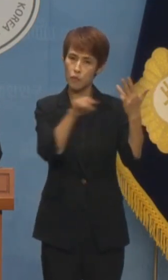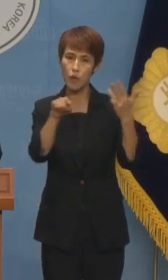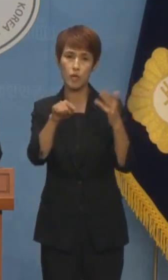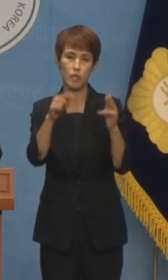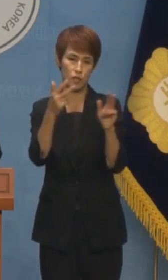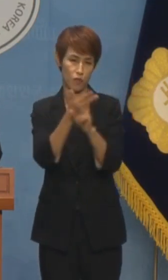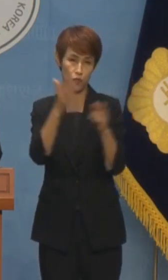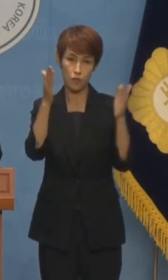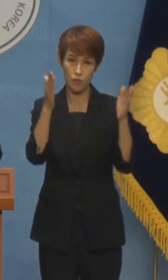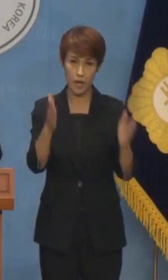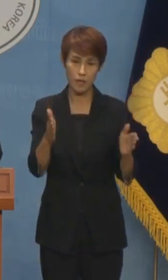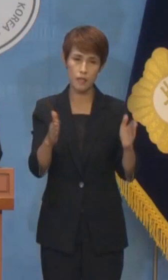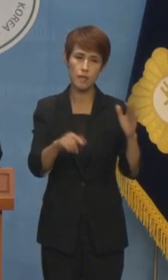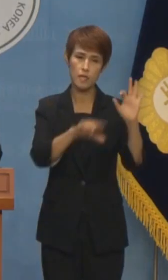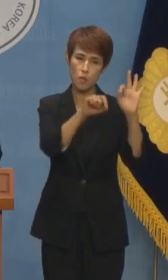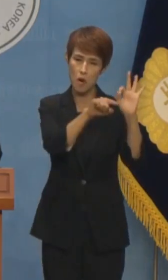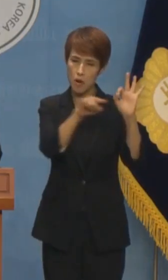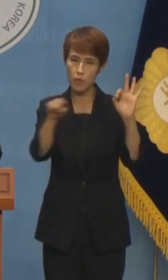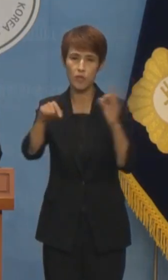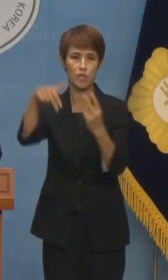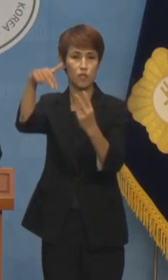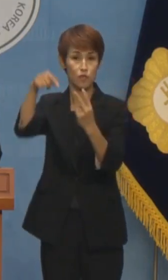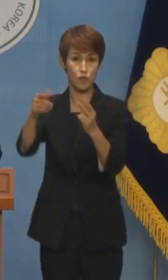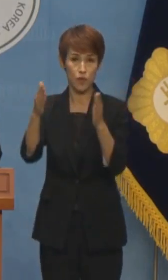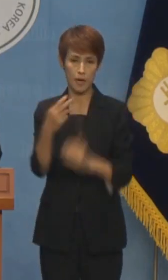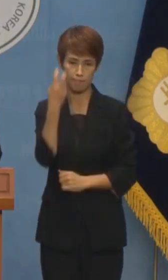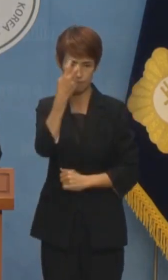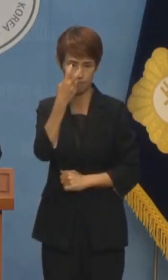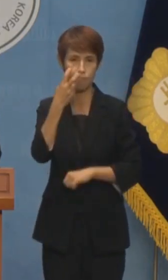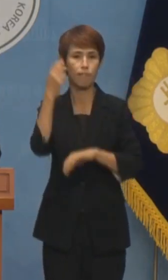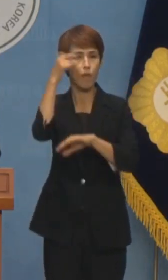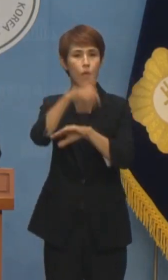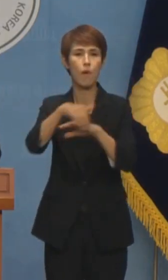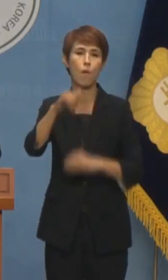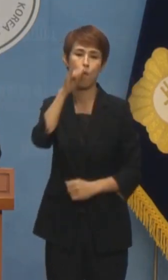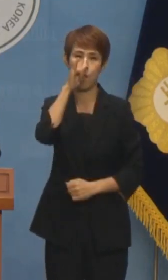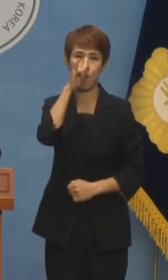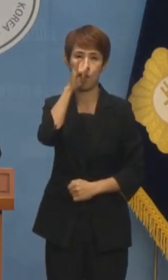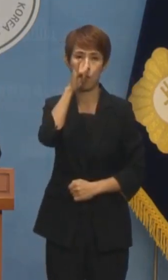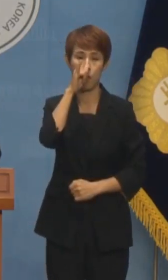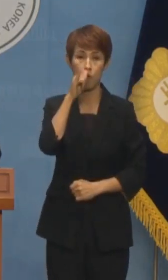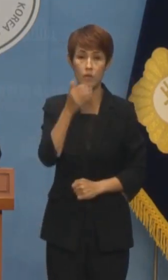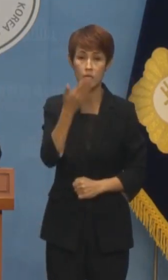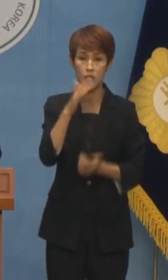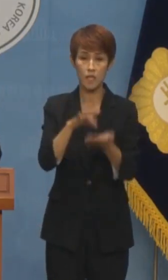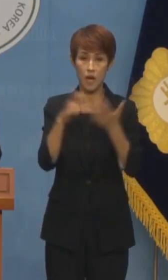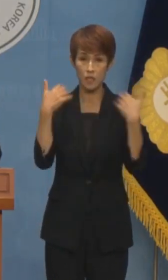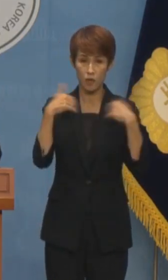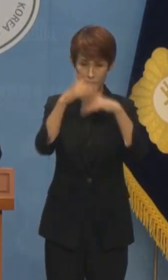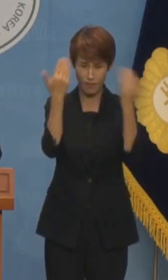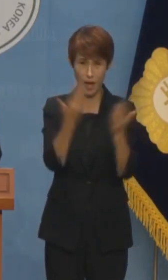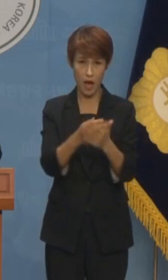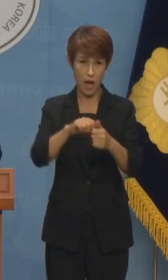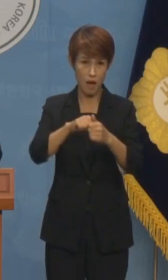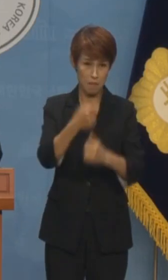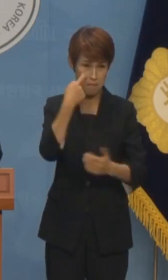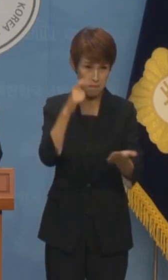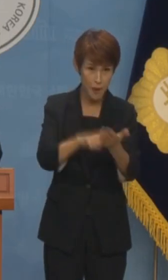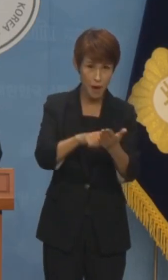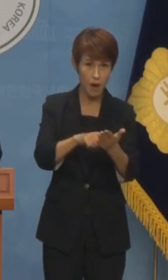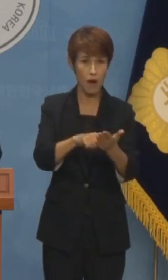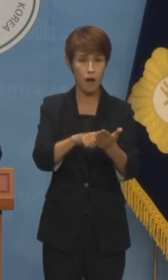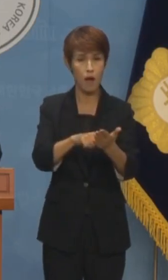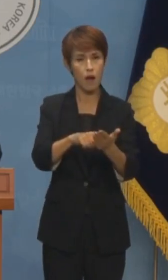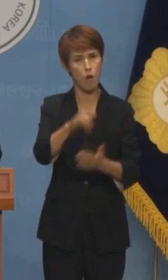앞두고 10월 중순부터 2주간 집중 점검을 계획하고 있다고 하지만 식약처가 이를 모두 적발하고 조치를 취할